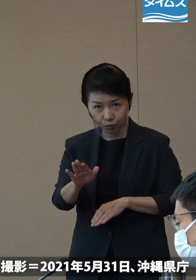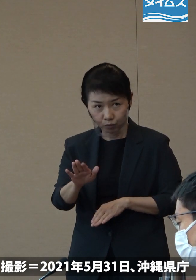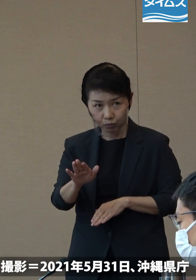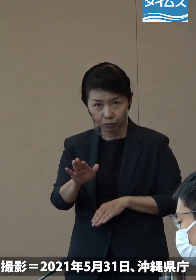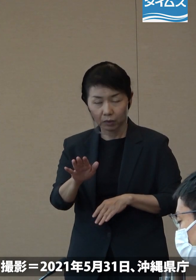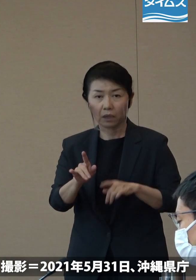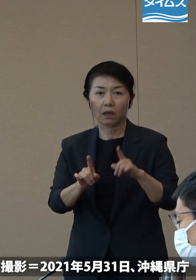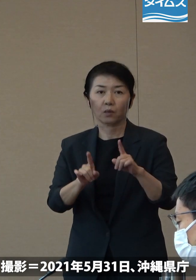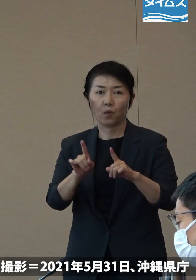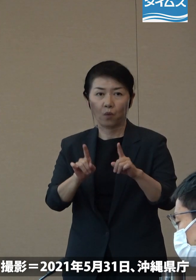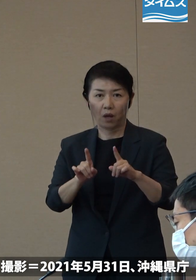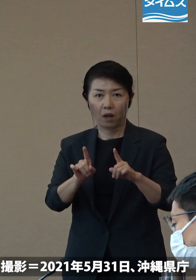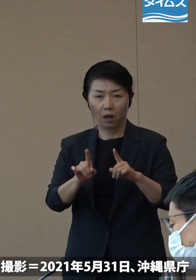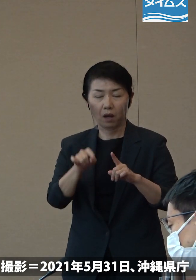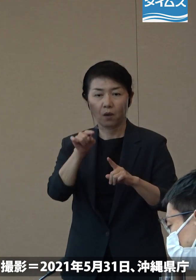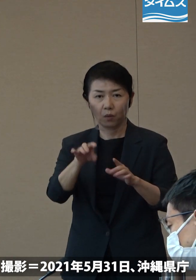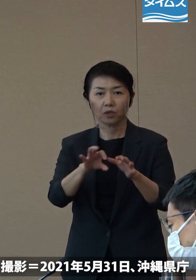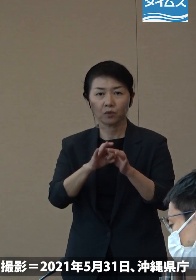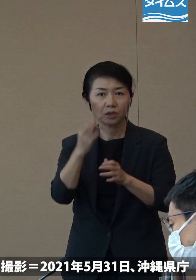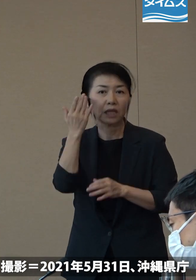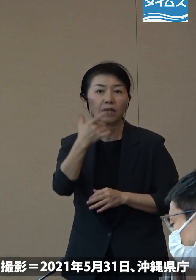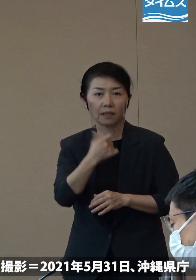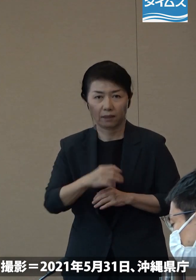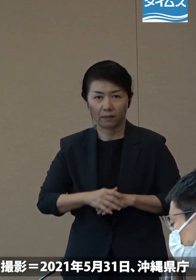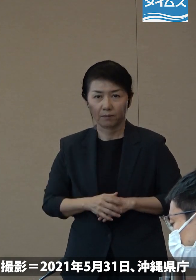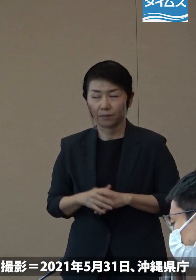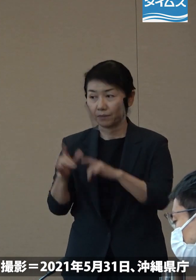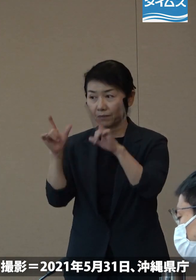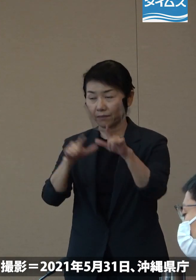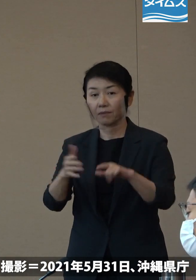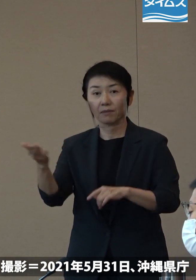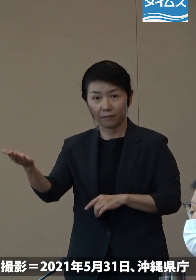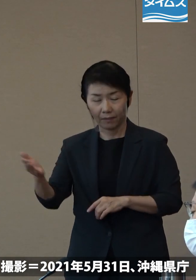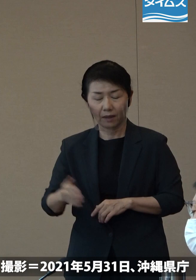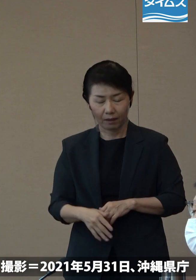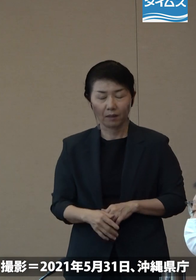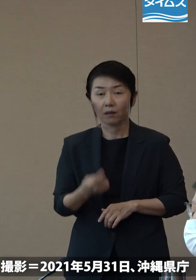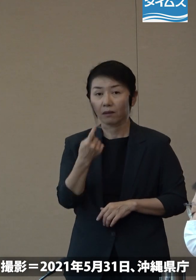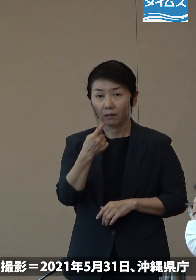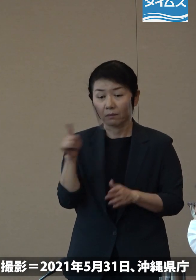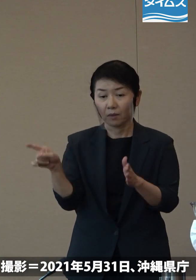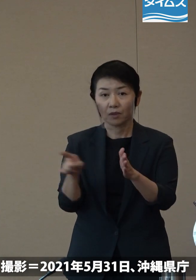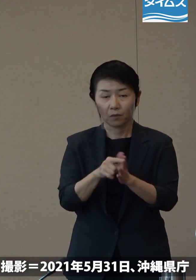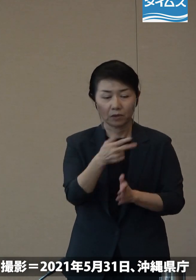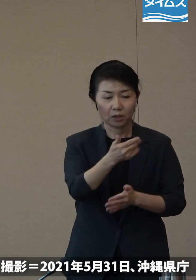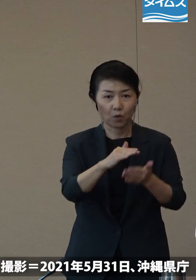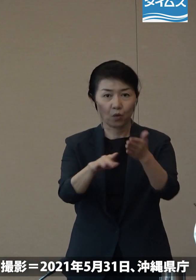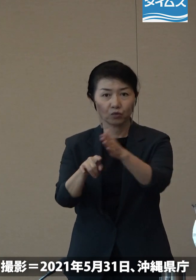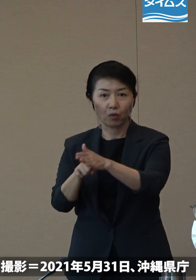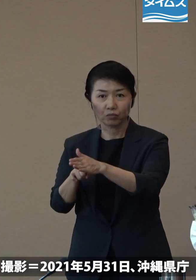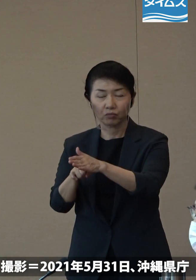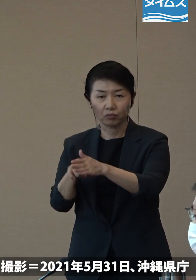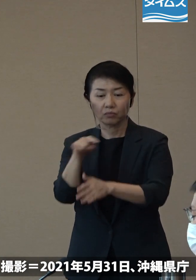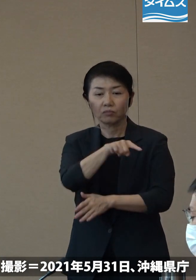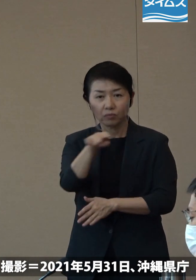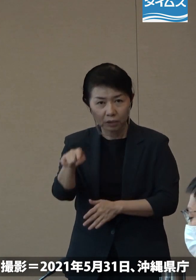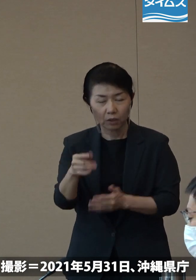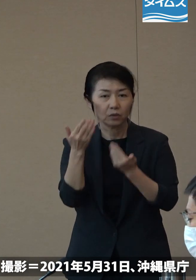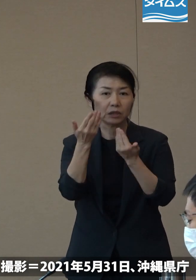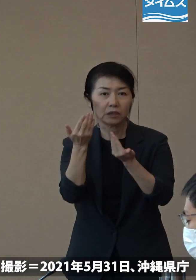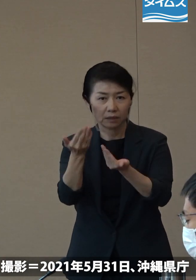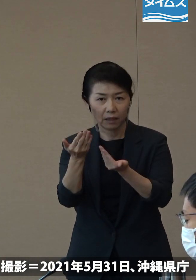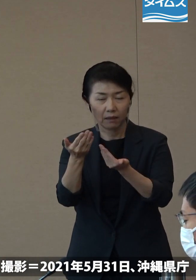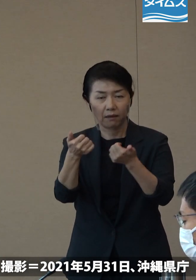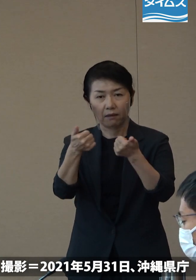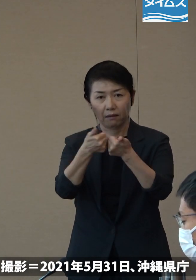もあるかというところについては、市どのように考えますか。 それはまあ市町村とよくよくお話をさせていただかないと、私の権限ではそれはありませんので